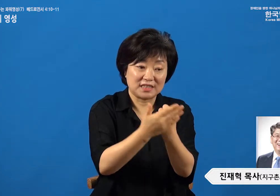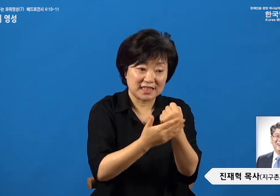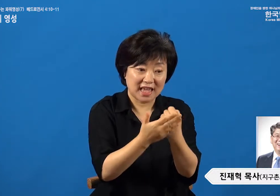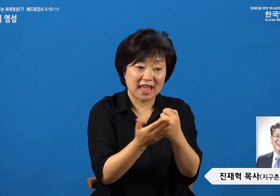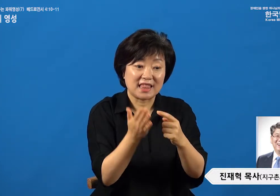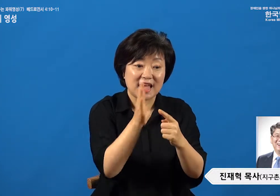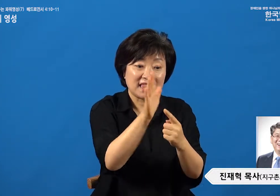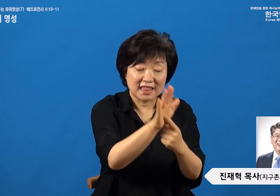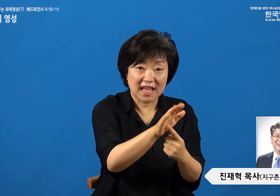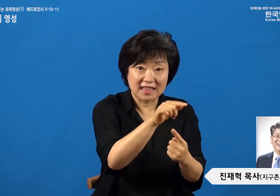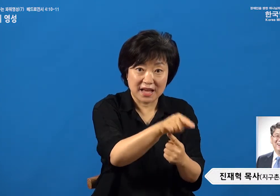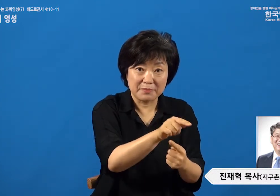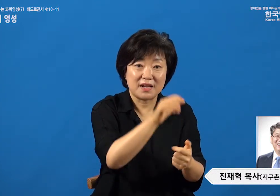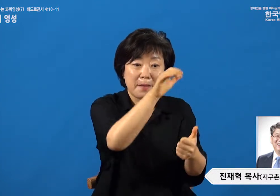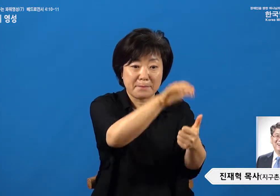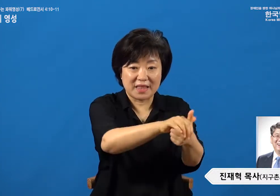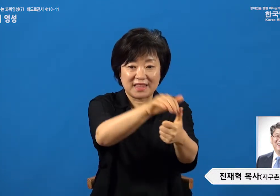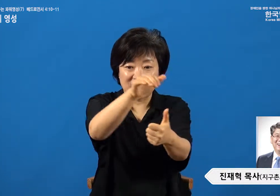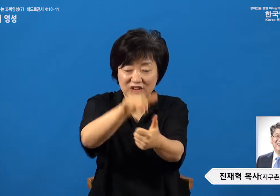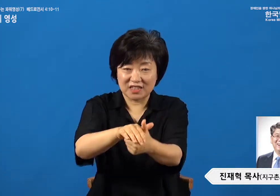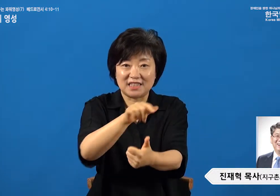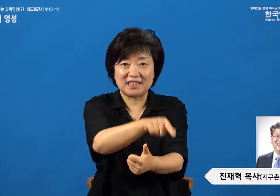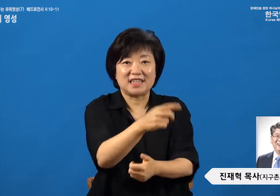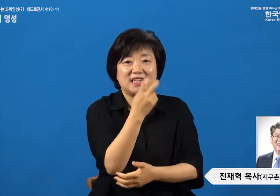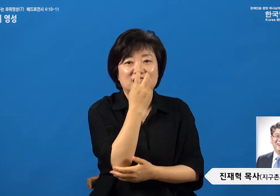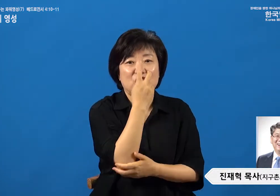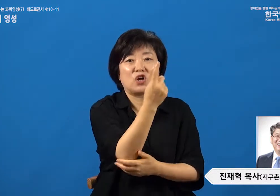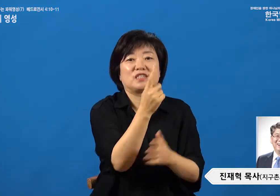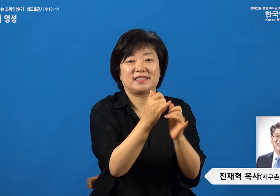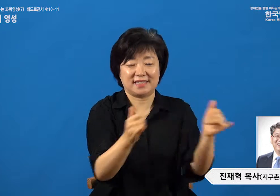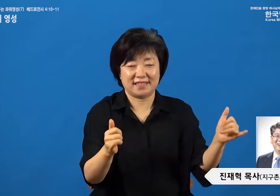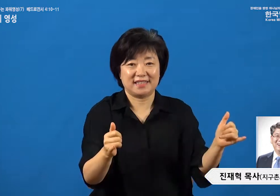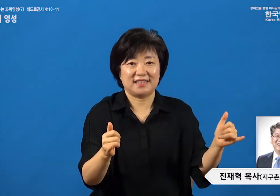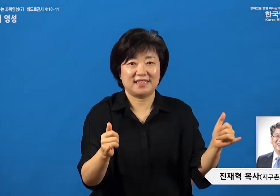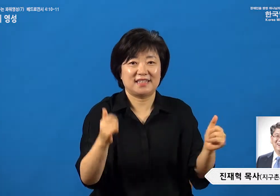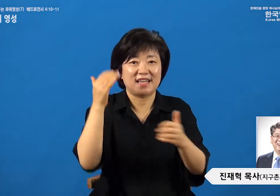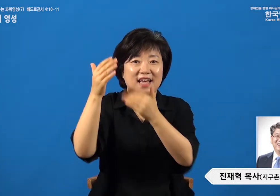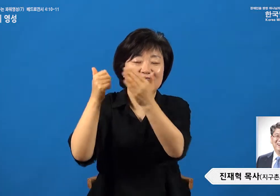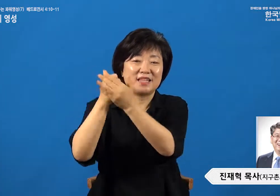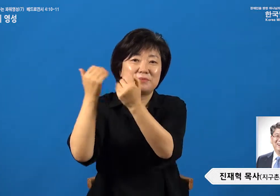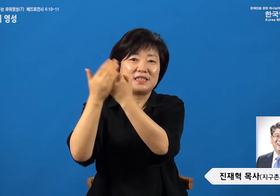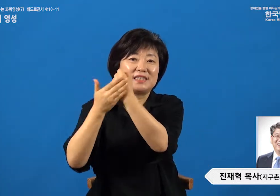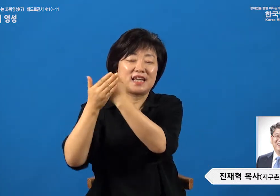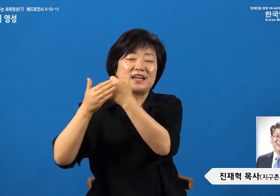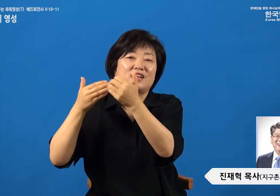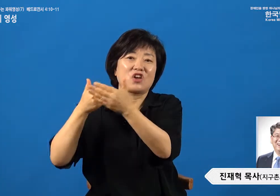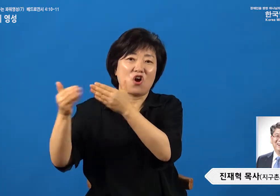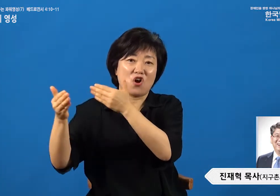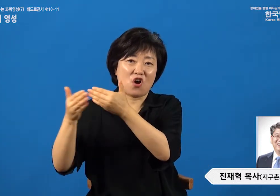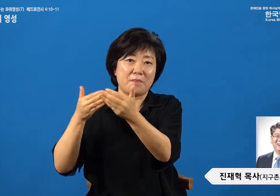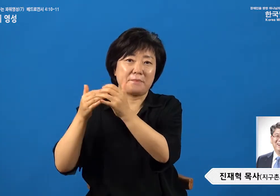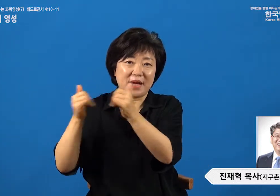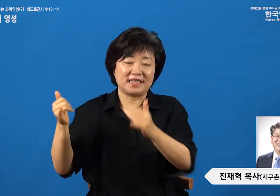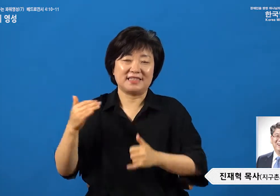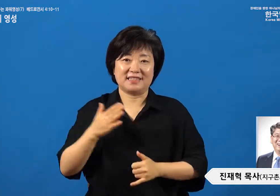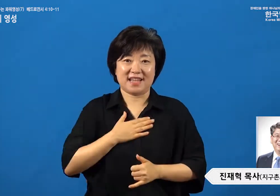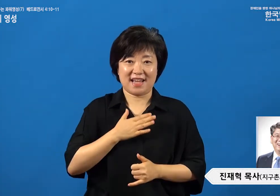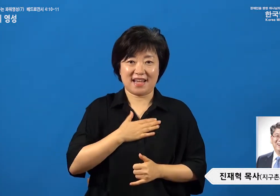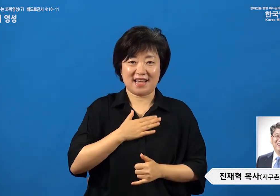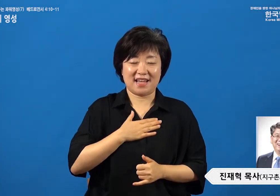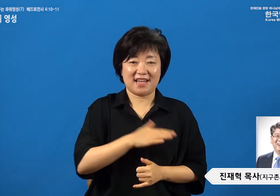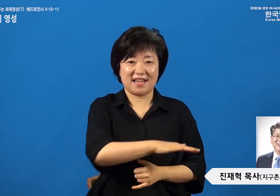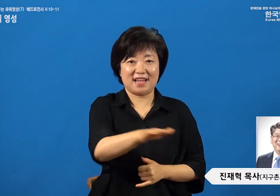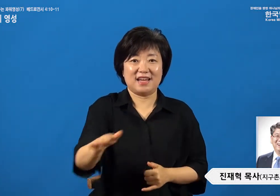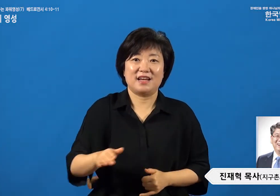은혜의 나타남을 맡은 청직이 바로 하나님의 은혜를 경험한